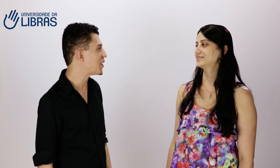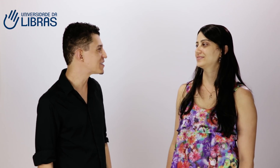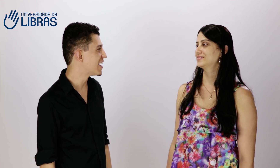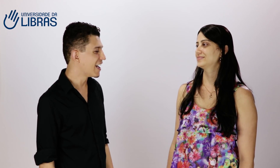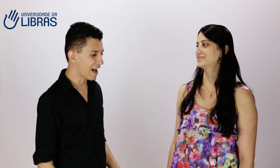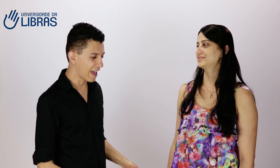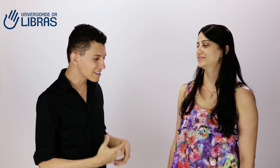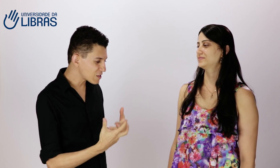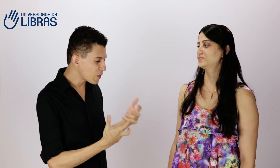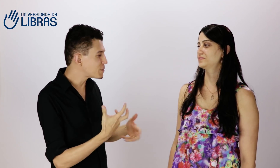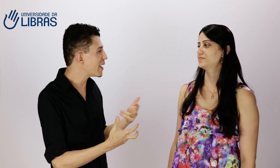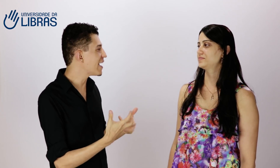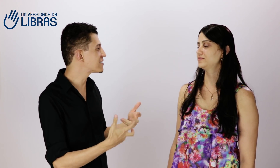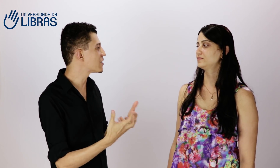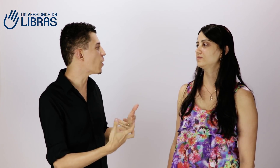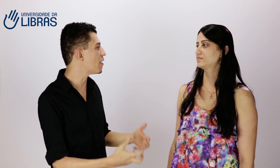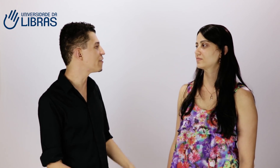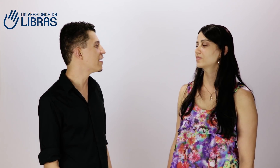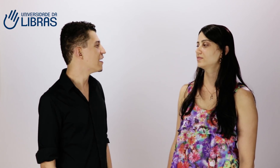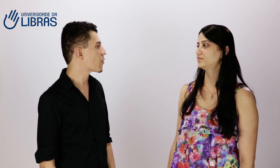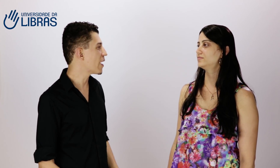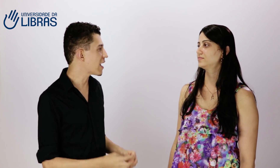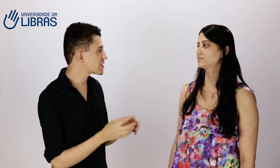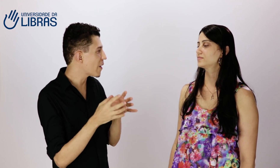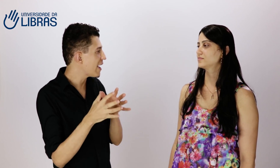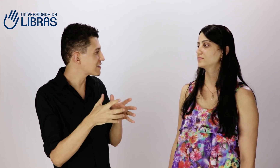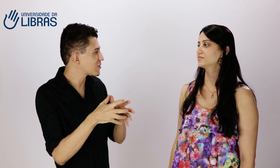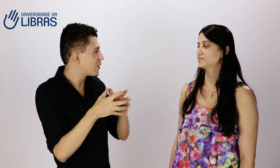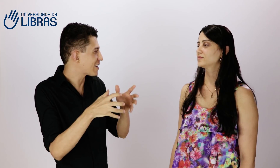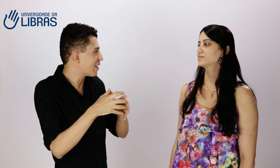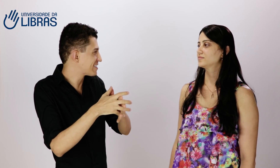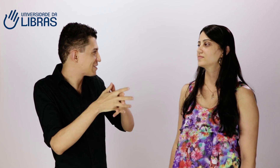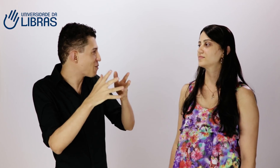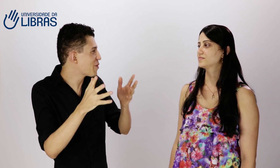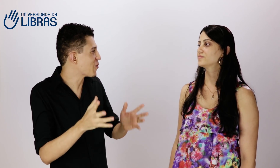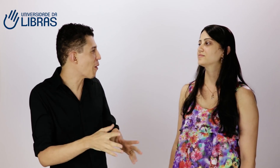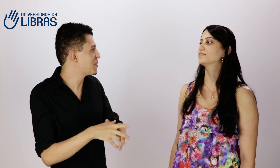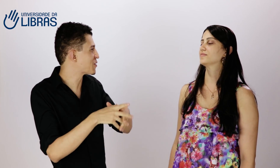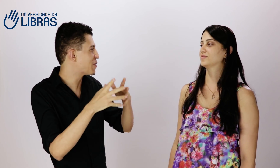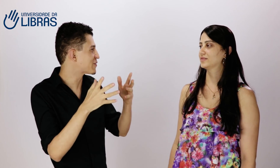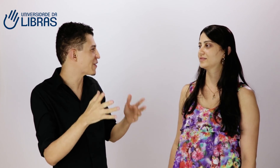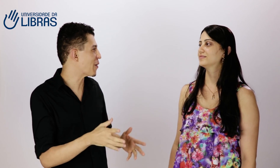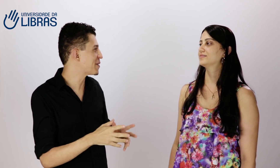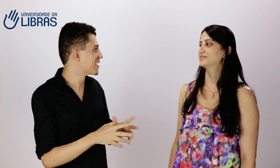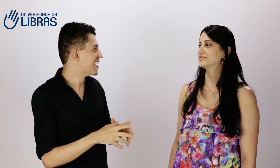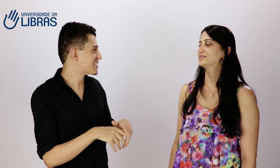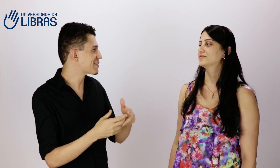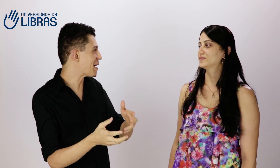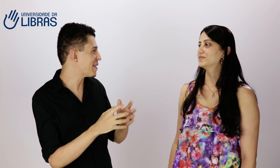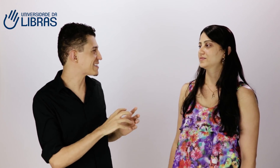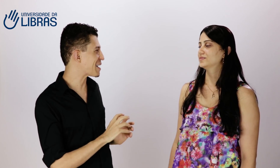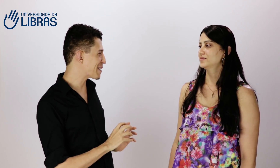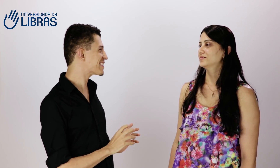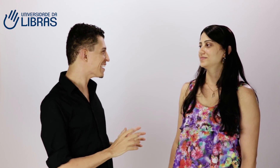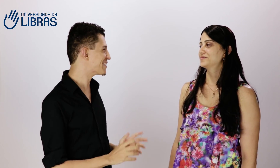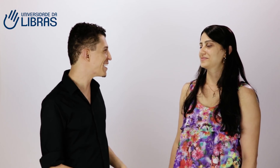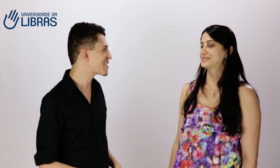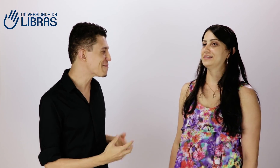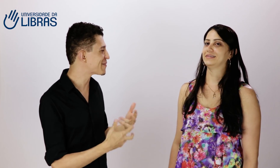olhos, essa sua experiência nova com relação a essas coisas agora que você descobriu o nome, descobriu os fenômenos, você não sabia que você sabia tanto, né? Como que